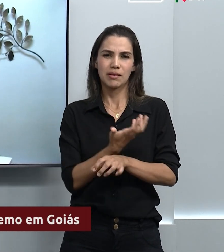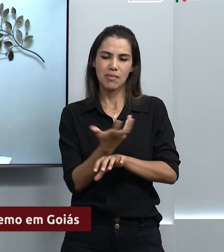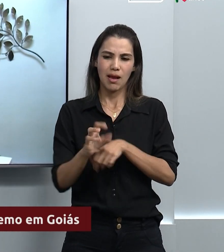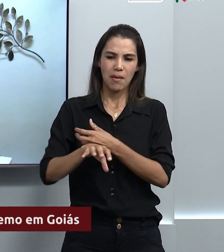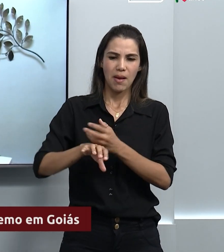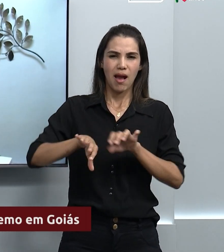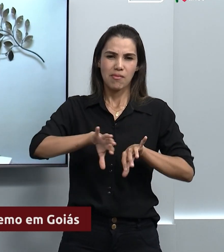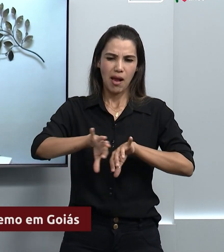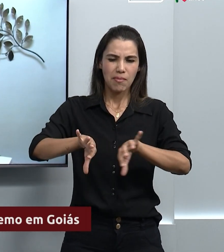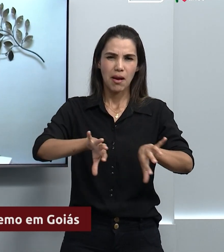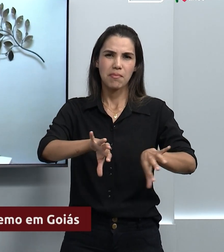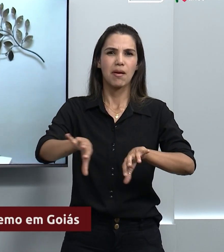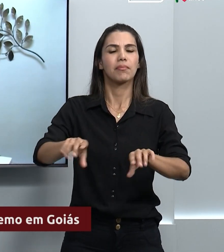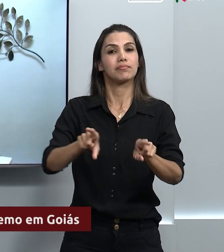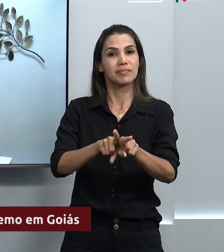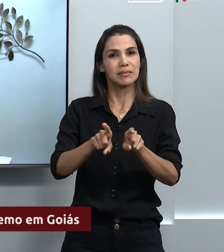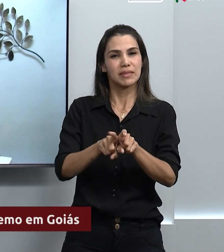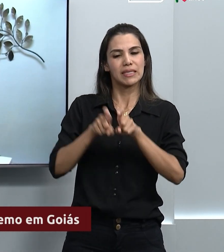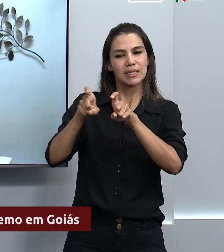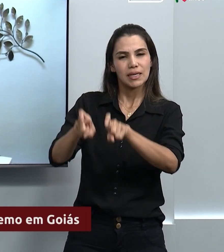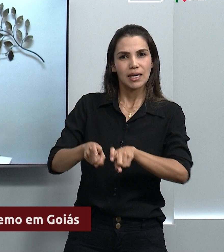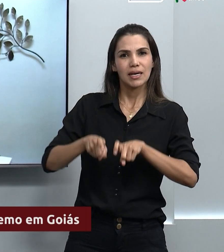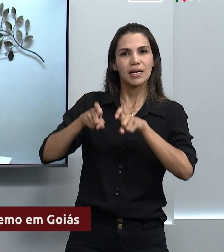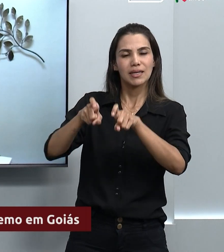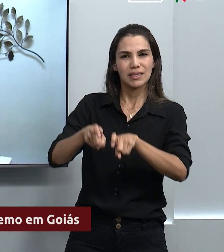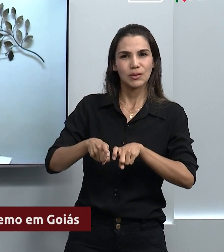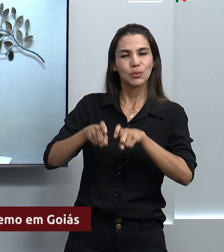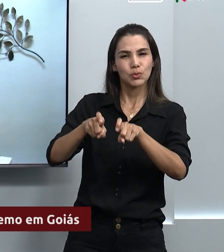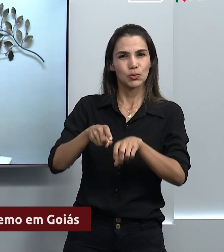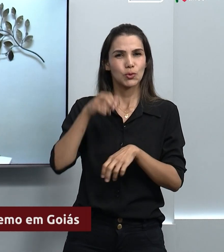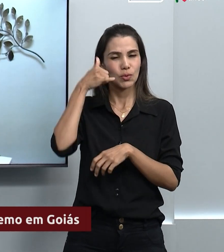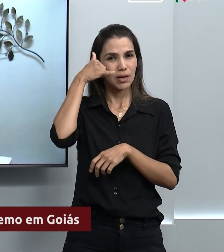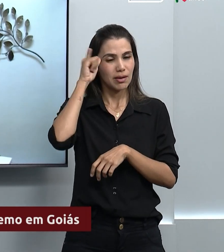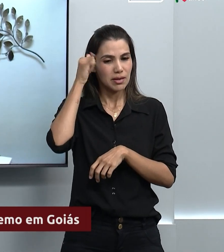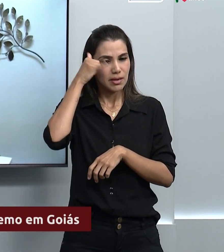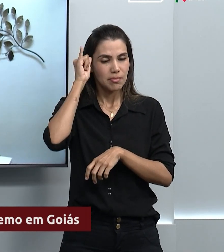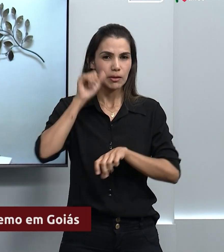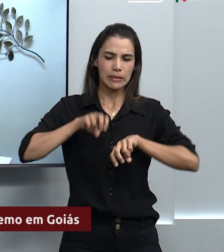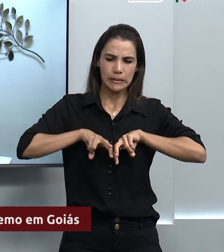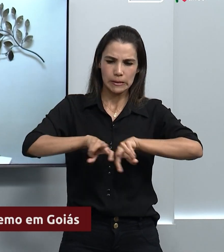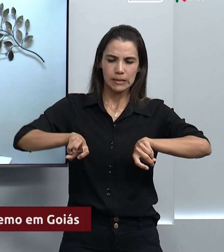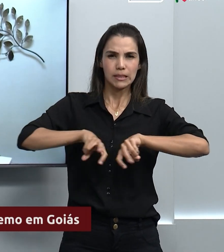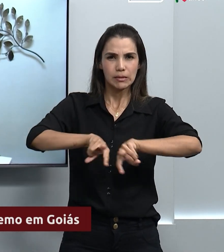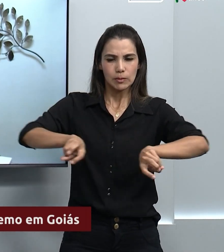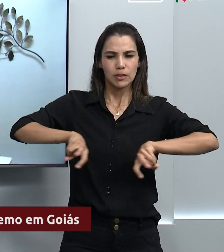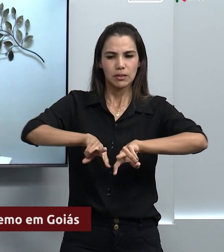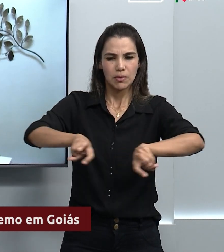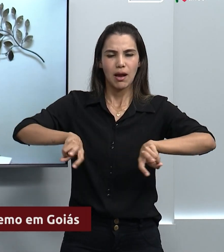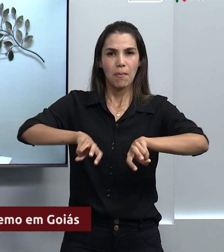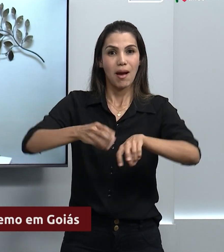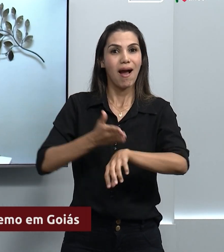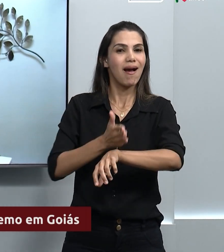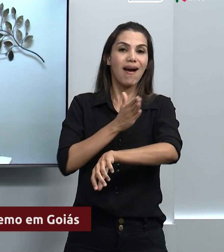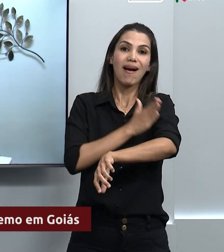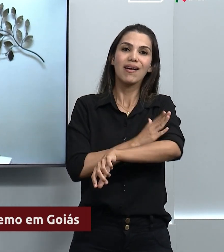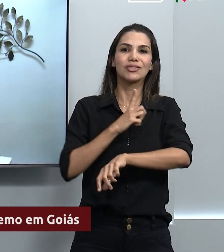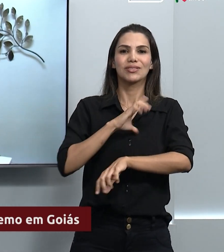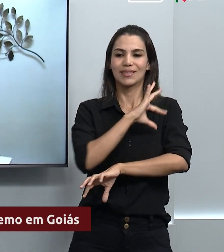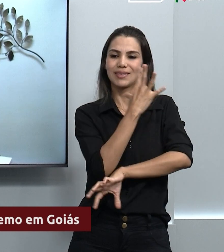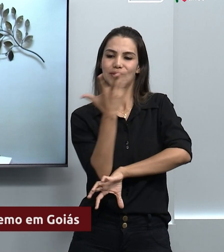um agronegócio, uma agricultura e pecuária pujante, ocupando as áreas que anteriormente a gente tinha